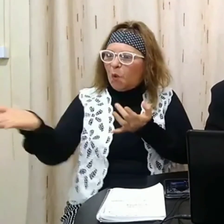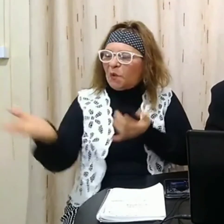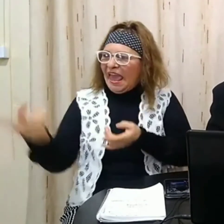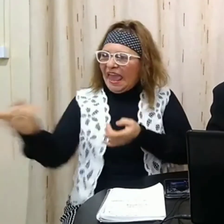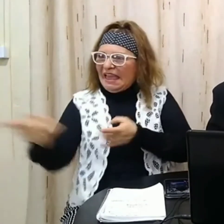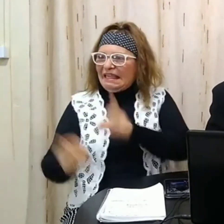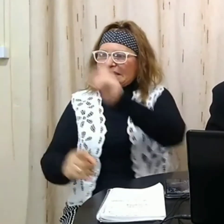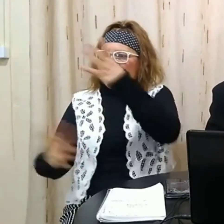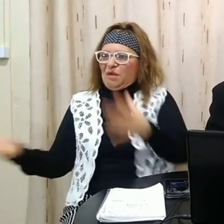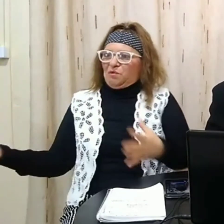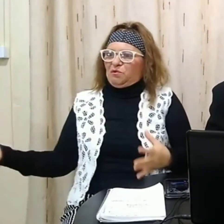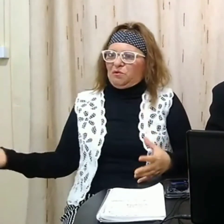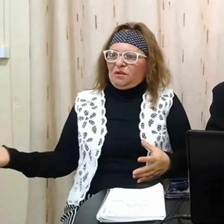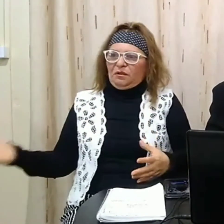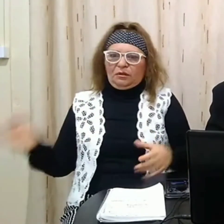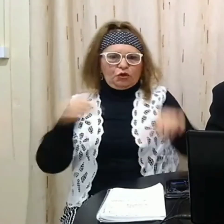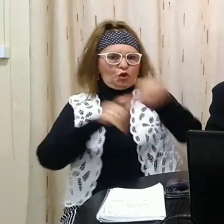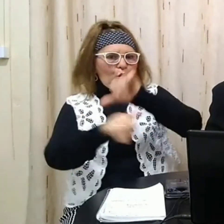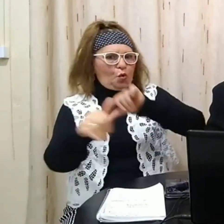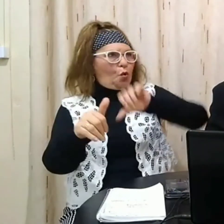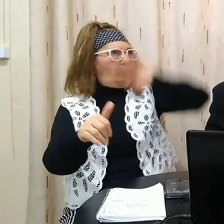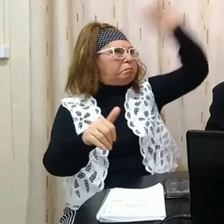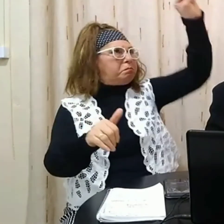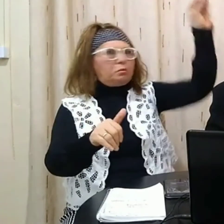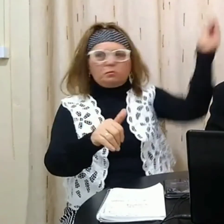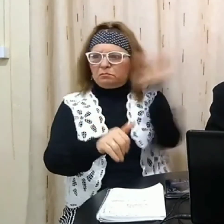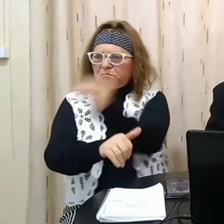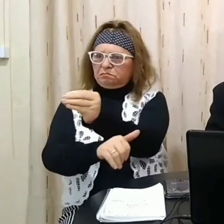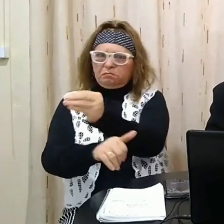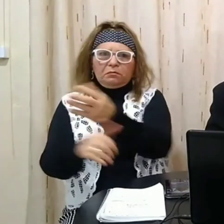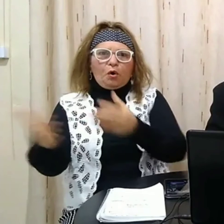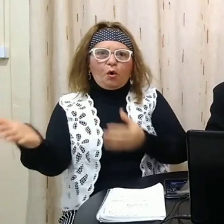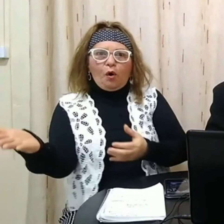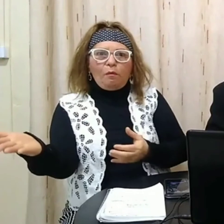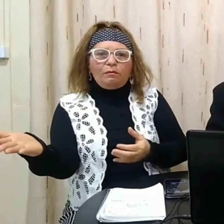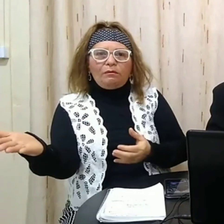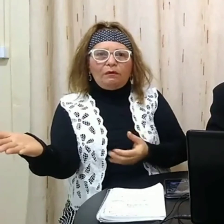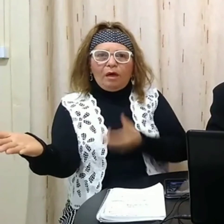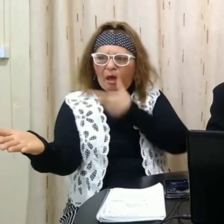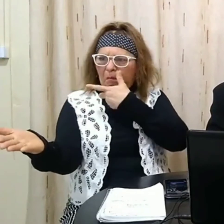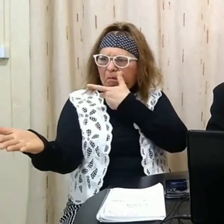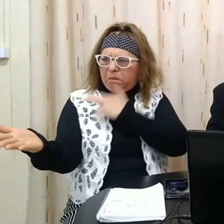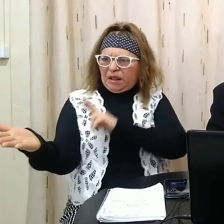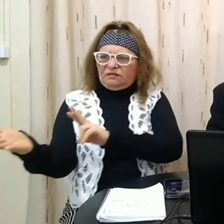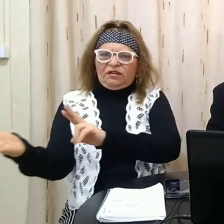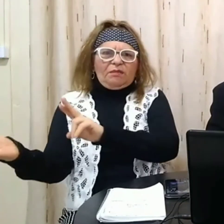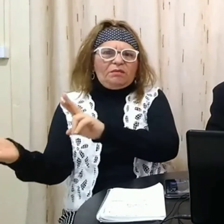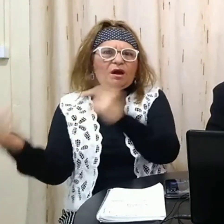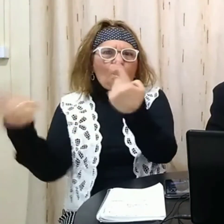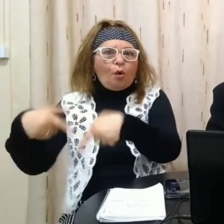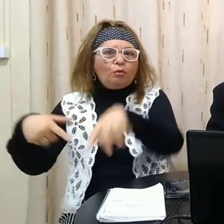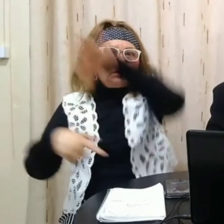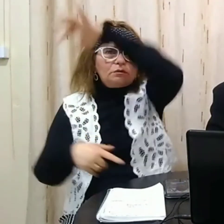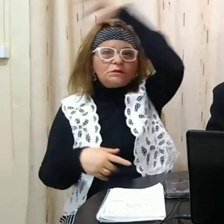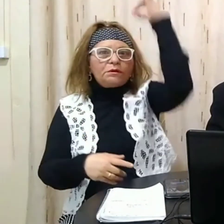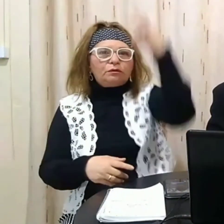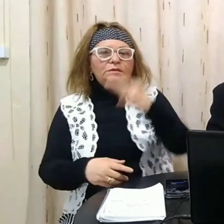eles. Isso é chamado no Novo Testamento contra uma blasfêmia contra o Espírito Santo. Dizer